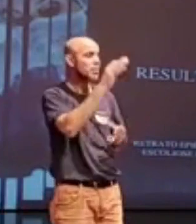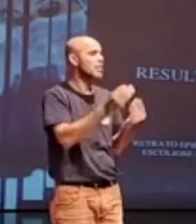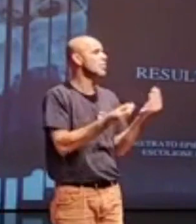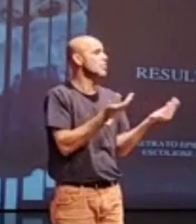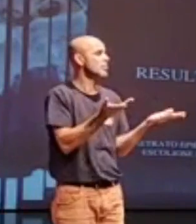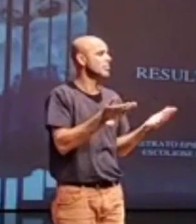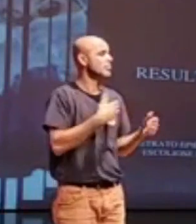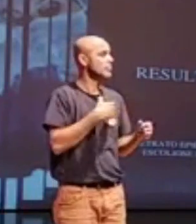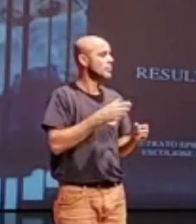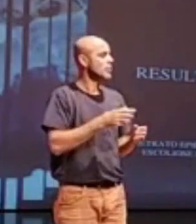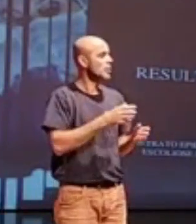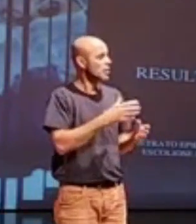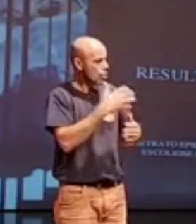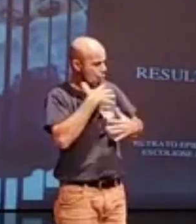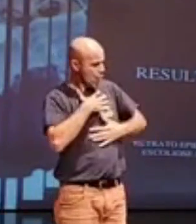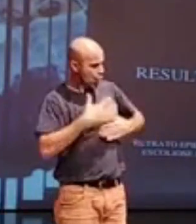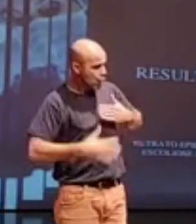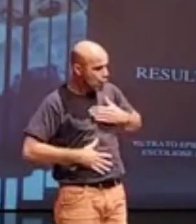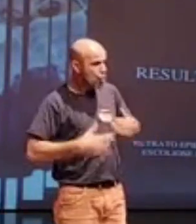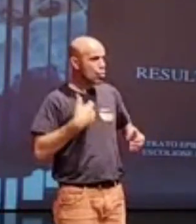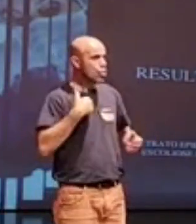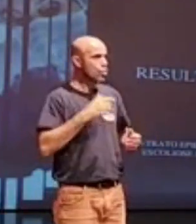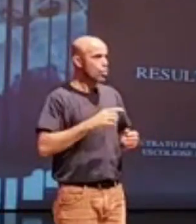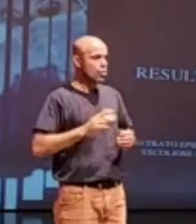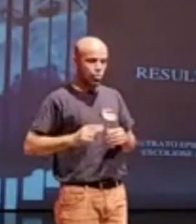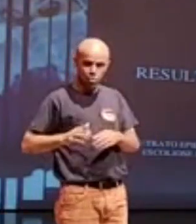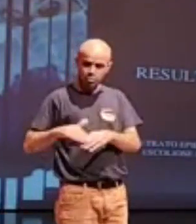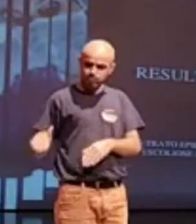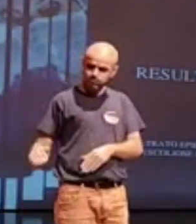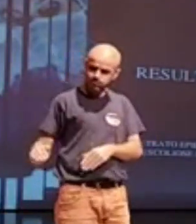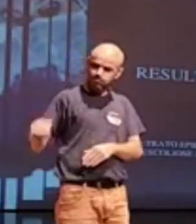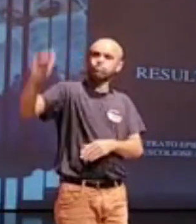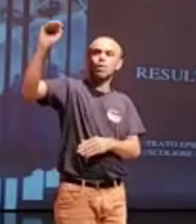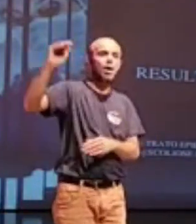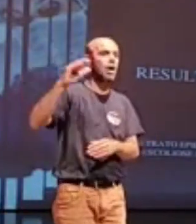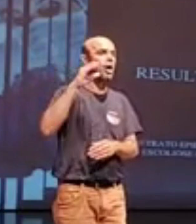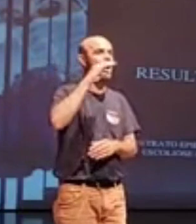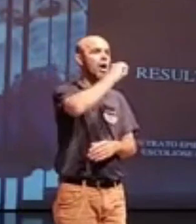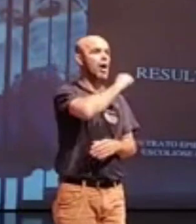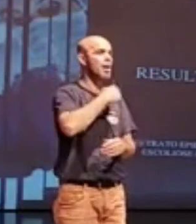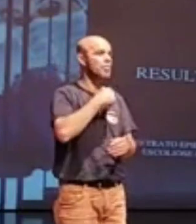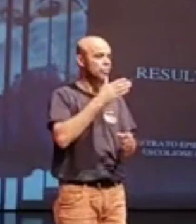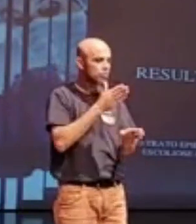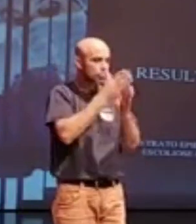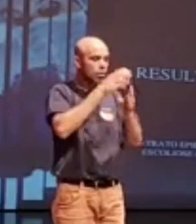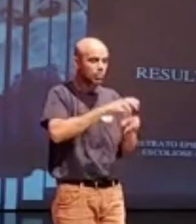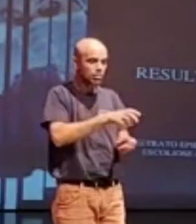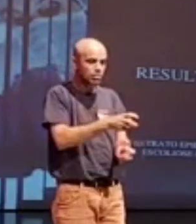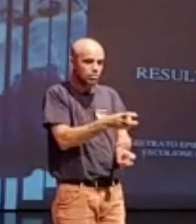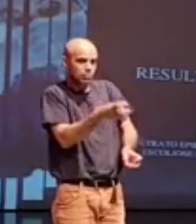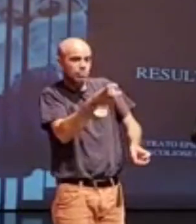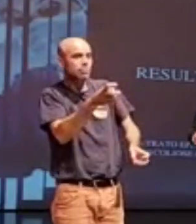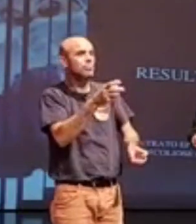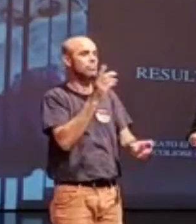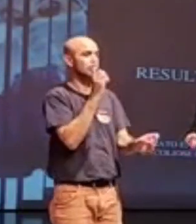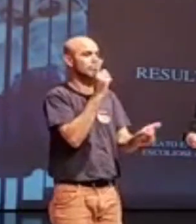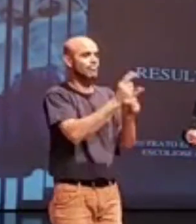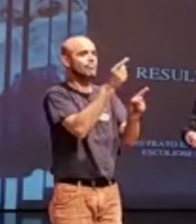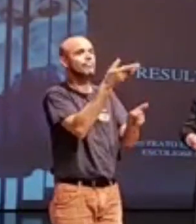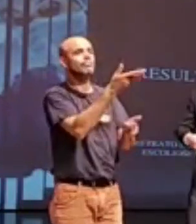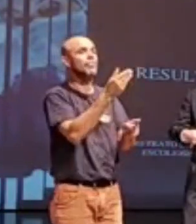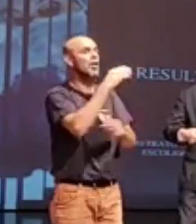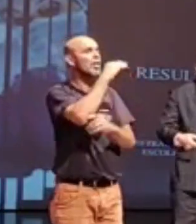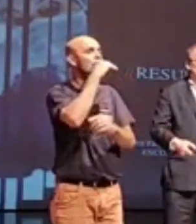a deformidade ocorre muitas vezes no estirão da adolescência. No estirão da adolescência ela cresce muito, né? E quando o adolescente